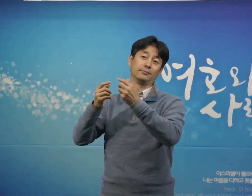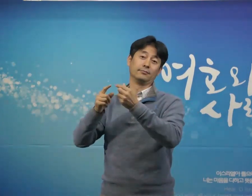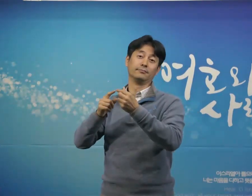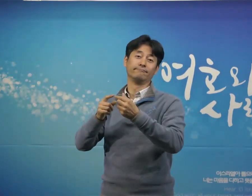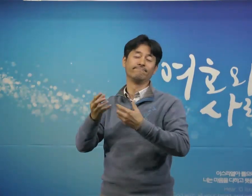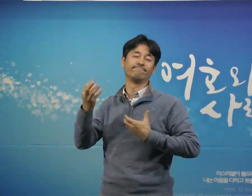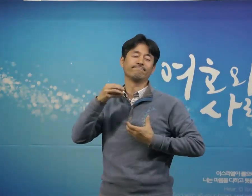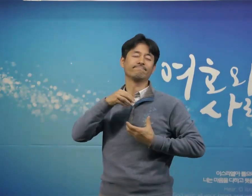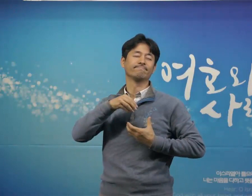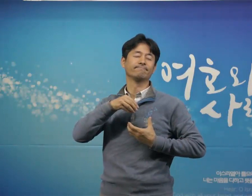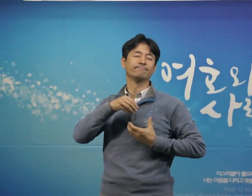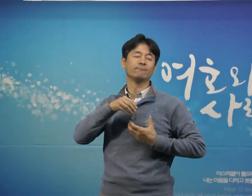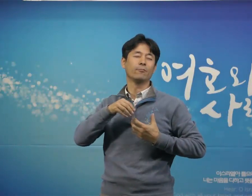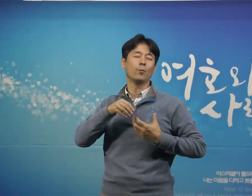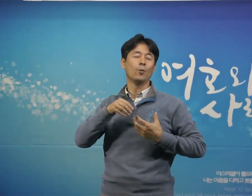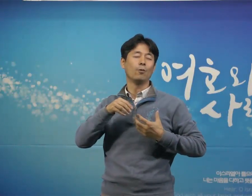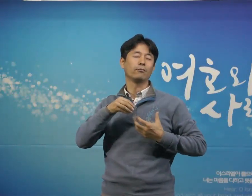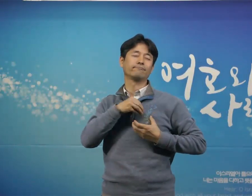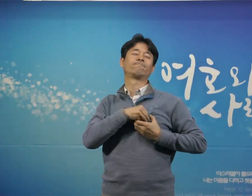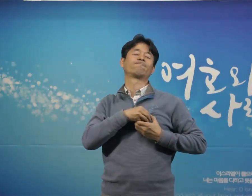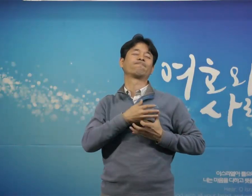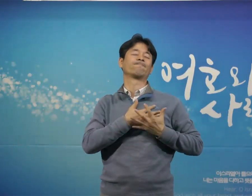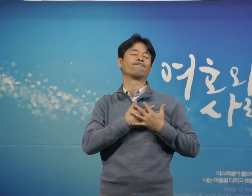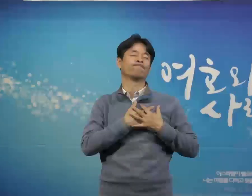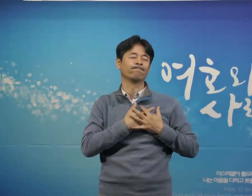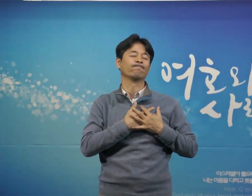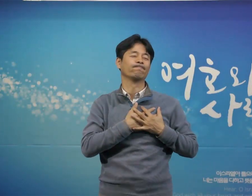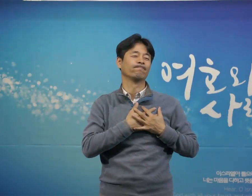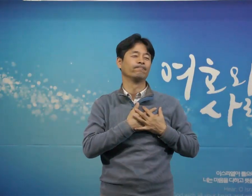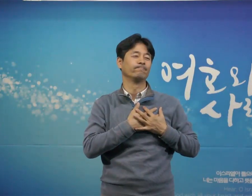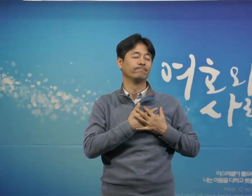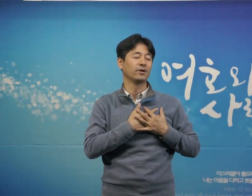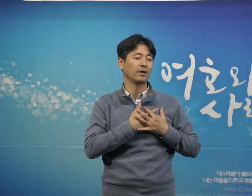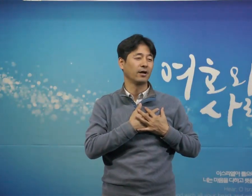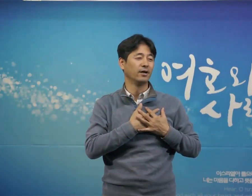주님께서 이렇게 말씀을 해주셔서 가슴에 새기고